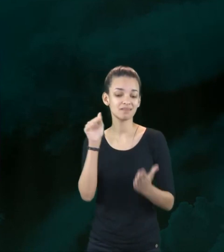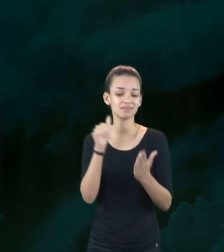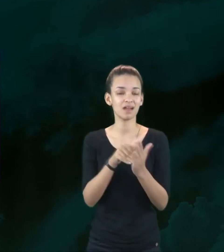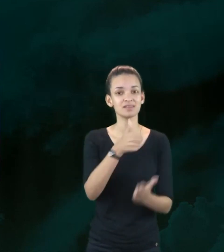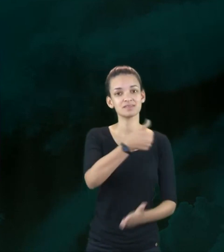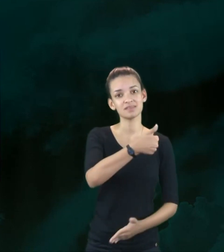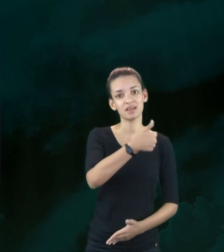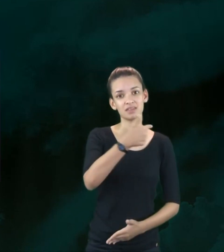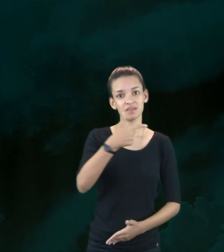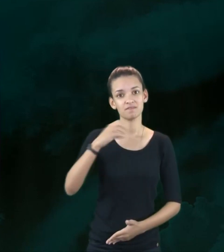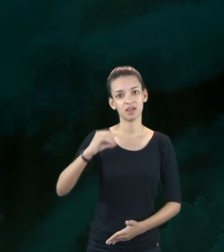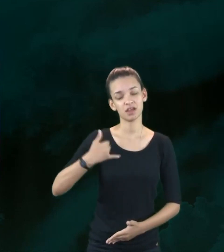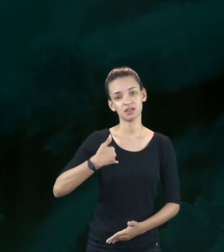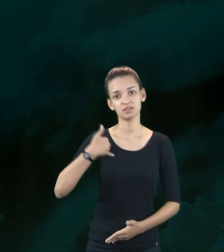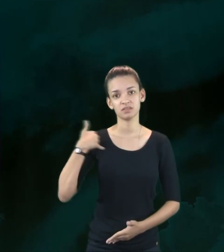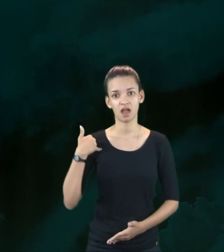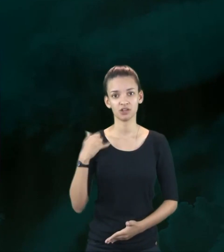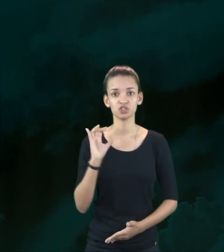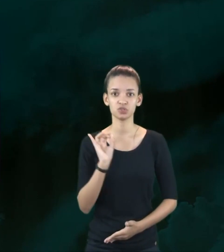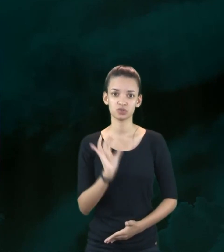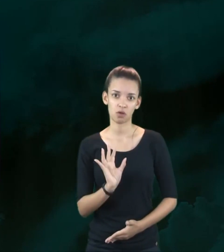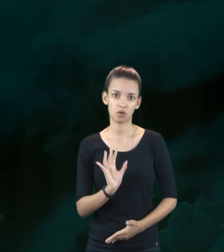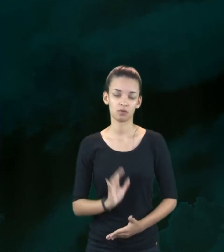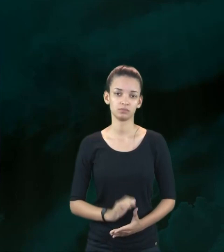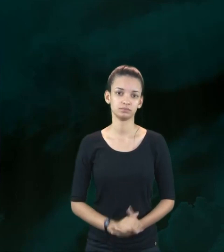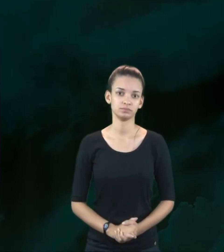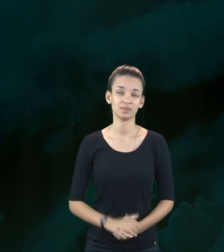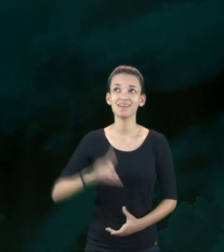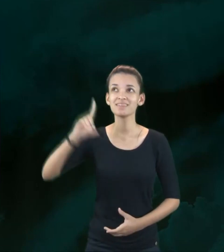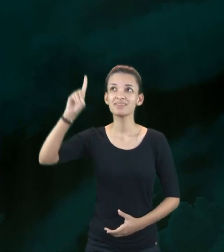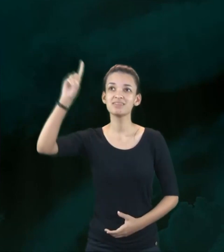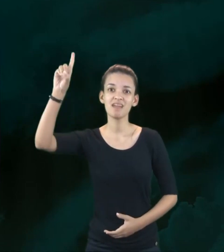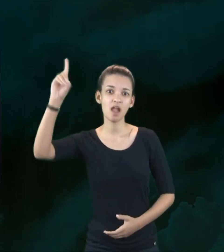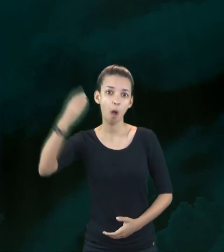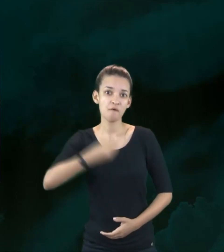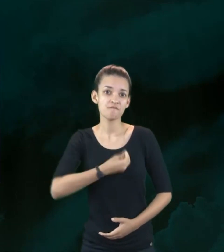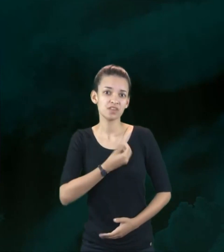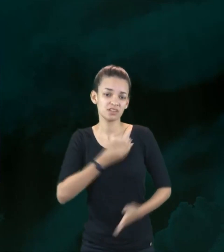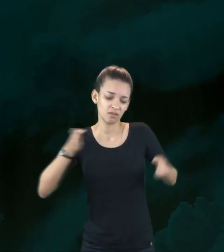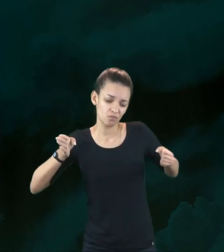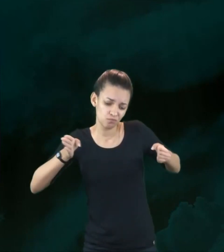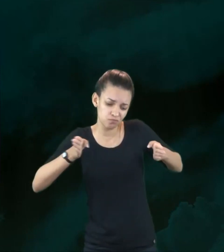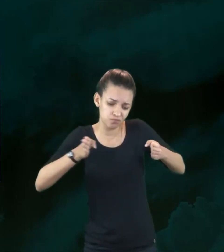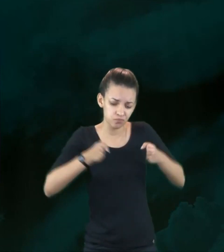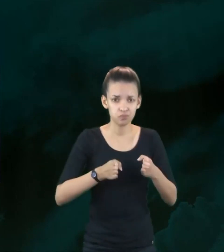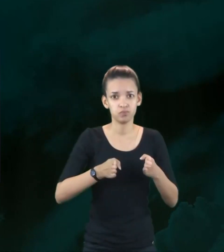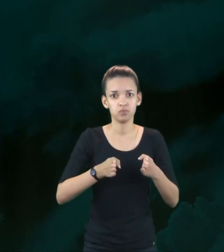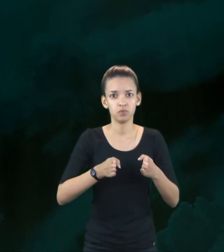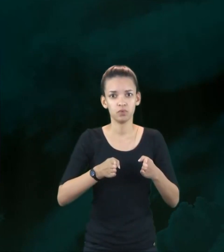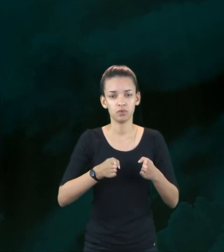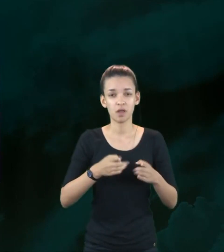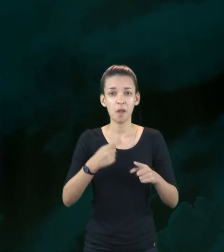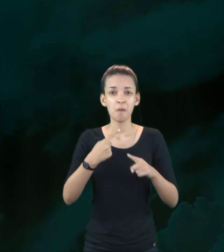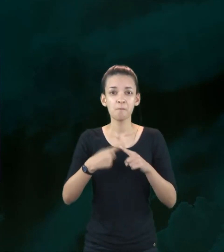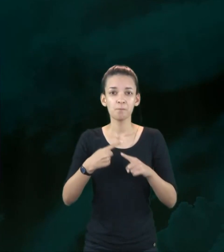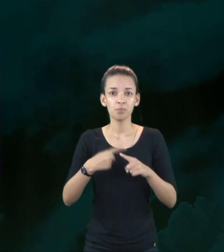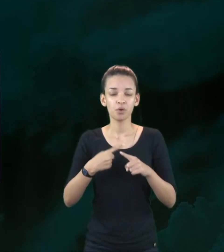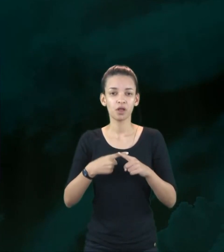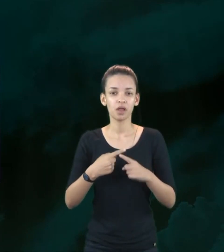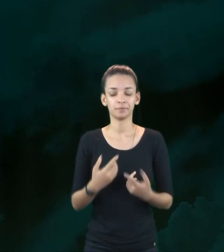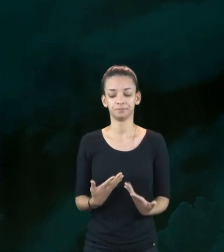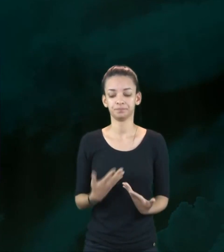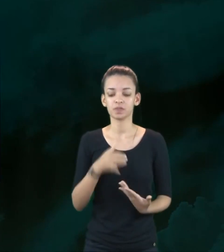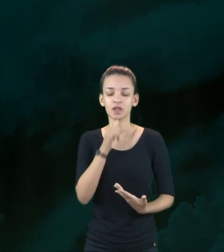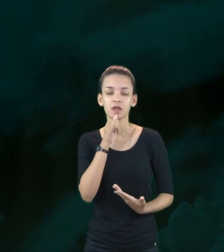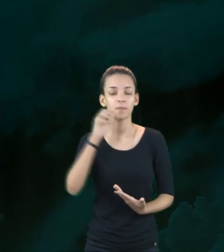diminuiu a duração do homem, porque quando Deus criou de Adão para frente, eles viviam o